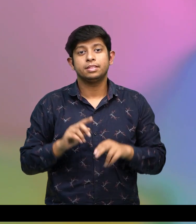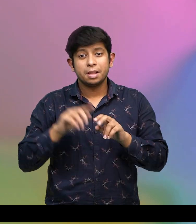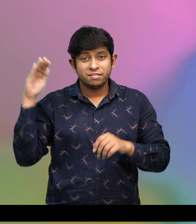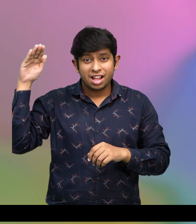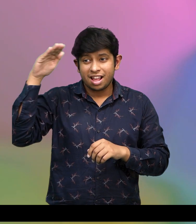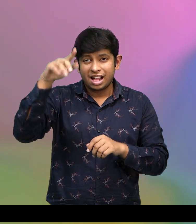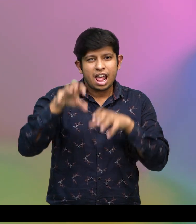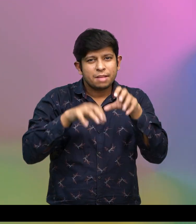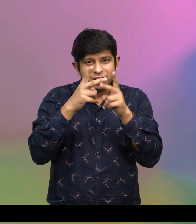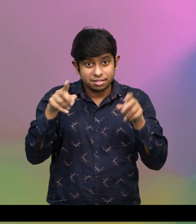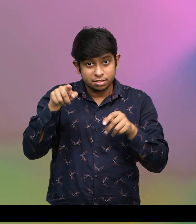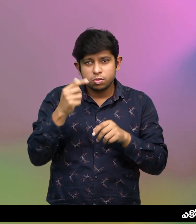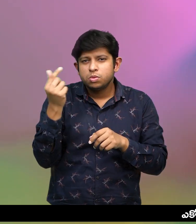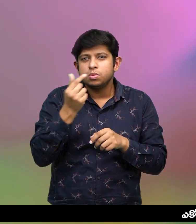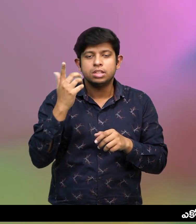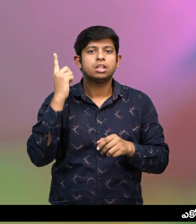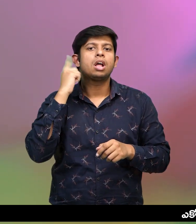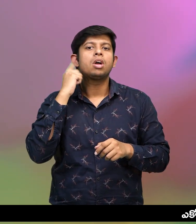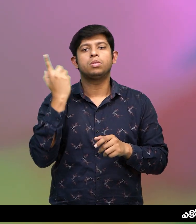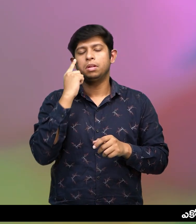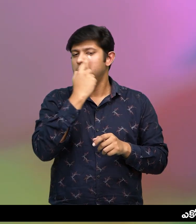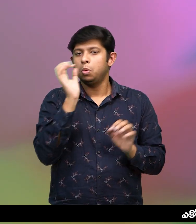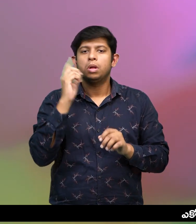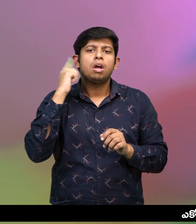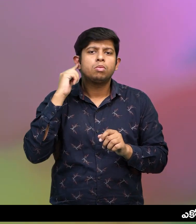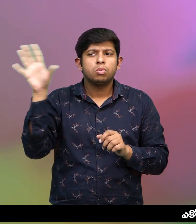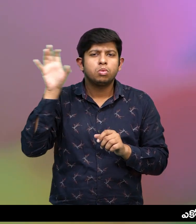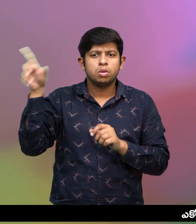ఎగిరే క్షీరదాలు ఎకోలొకేషన్ ఉపయోగిస్తాయి.